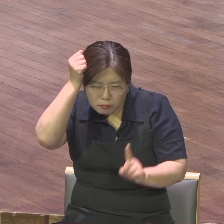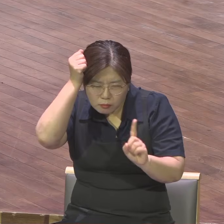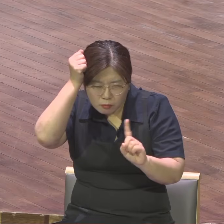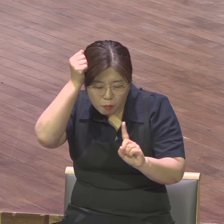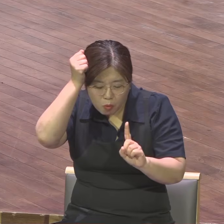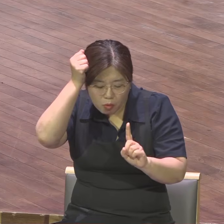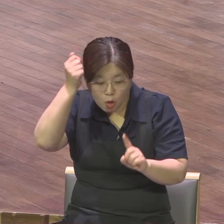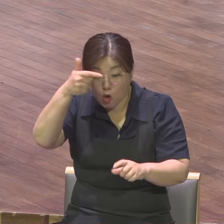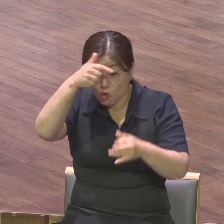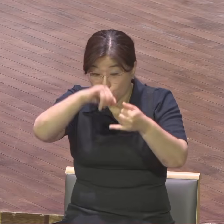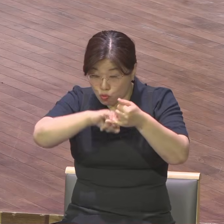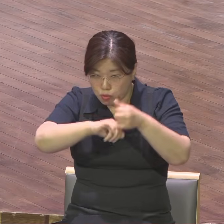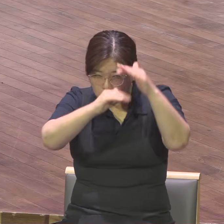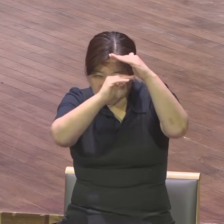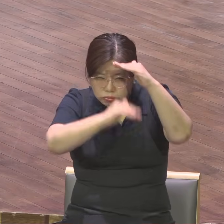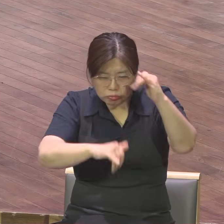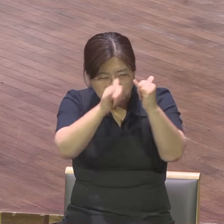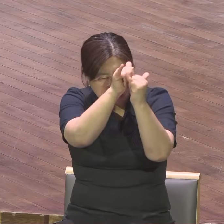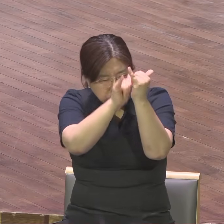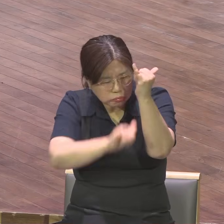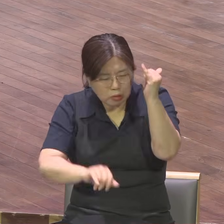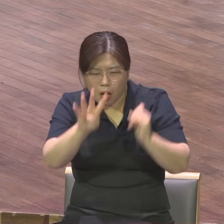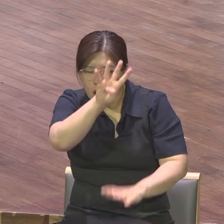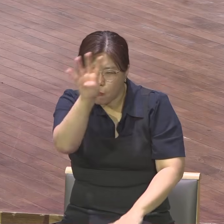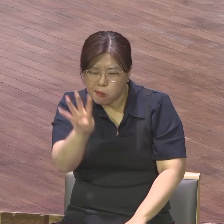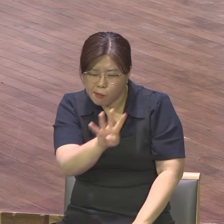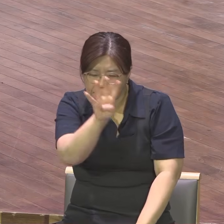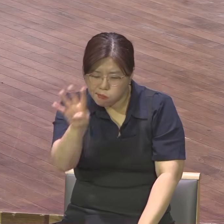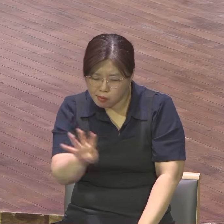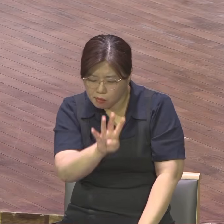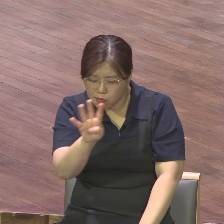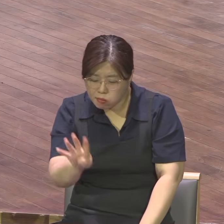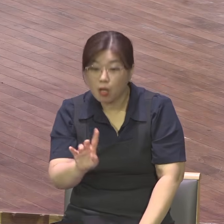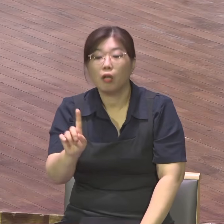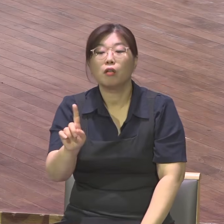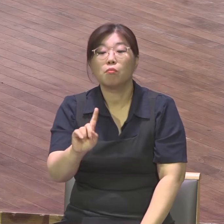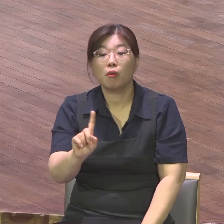말씀을 놓치면 배후된 예루살렘처럼